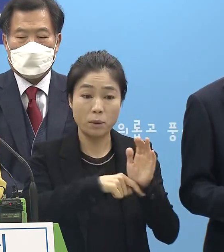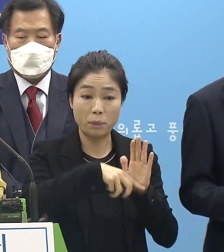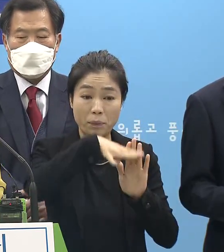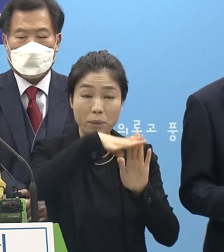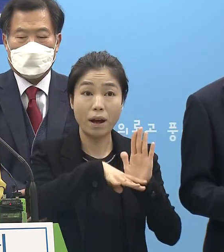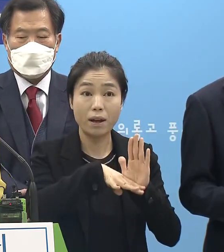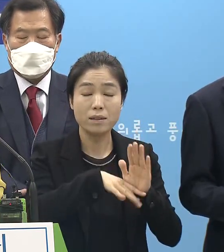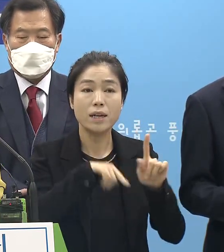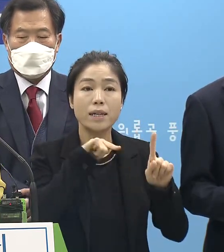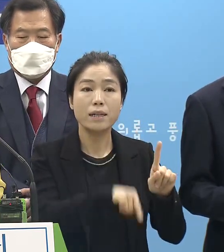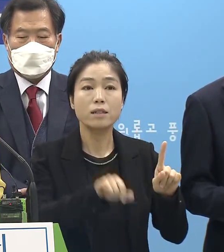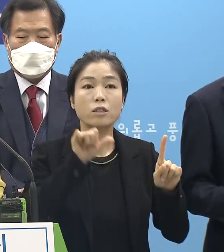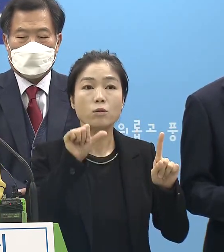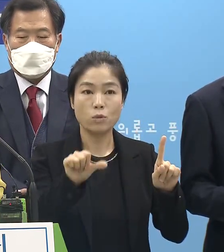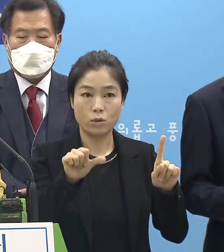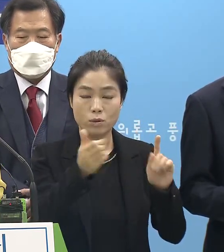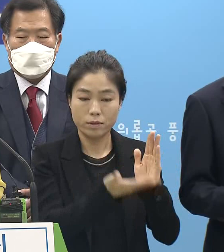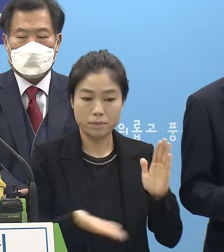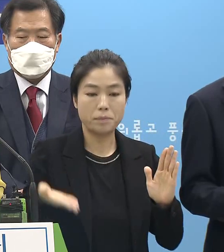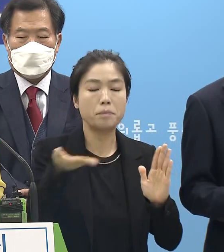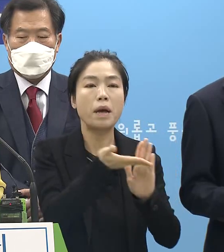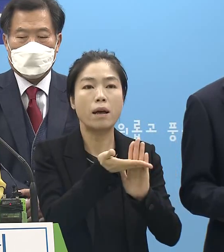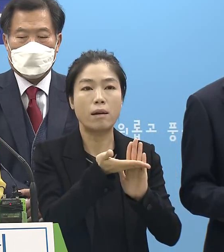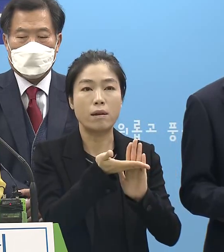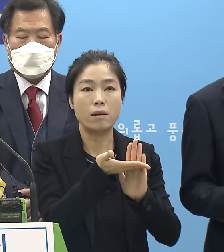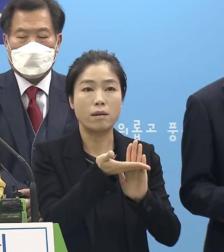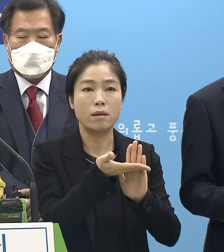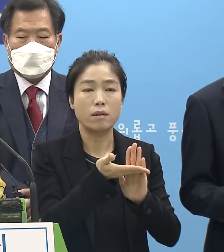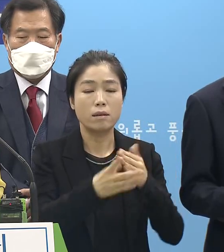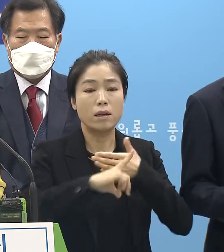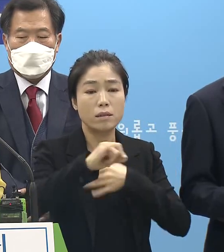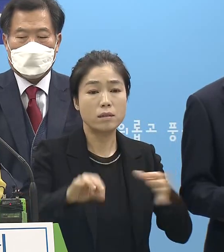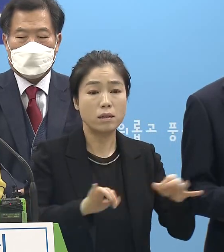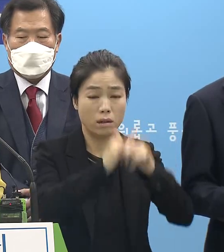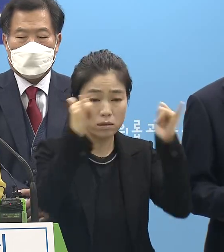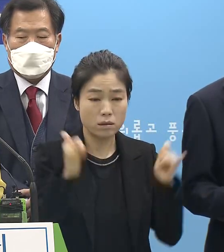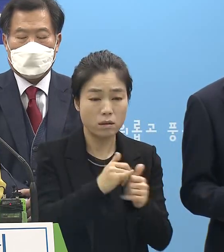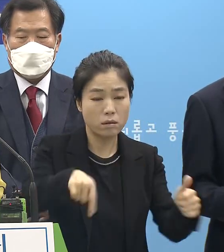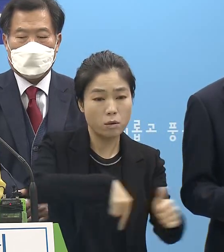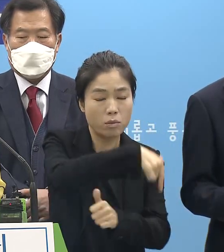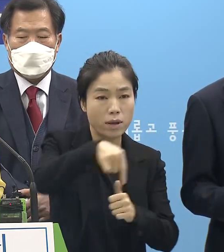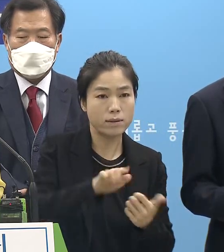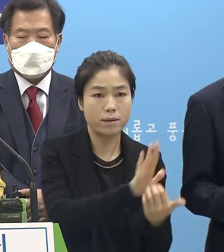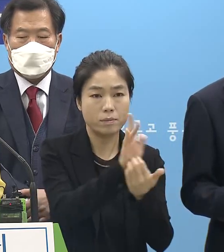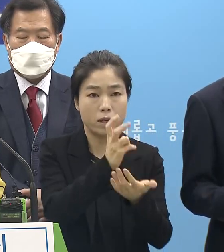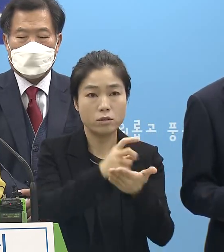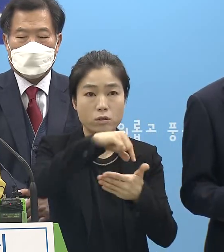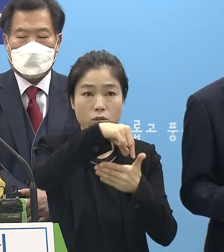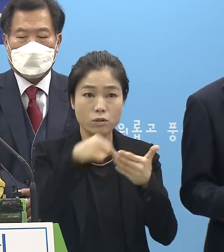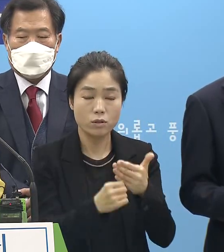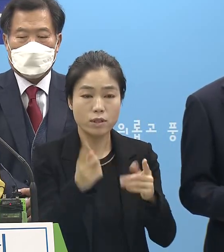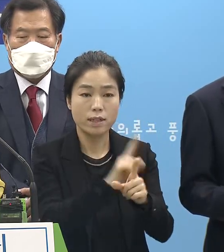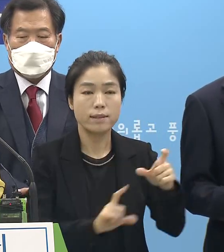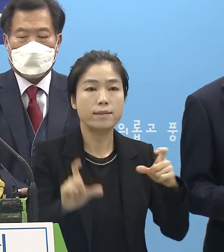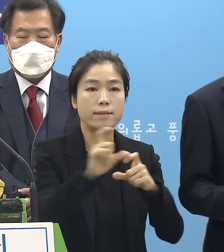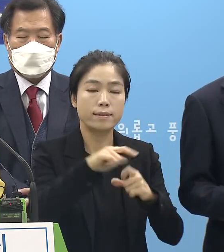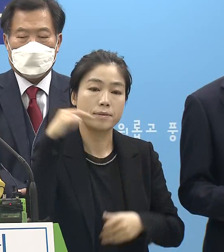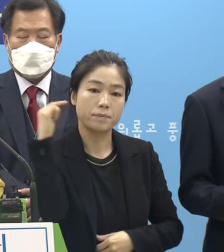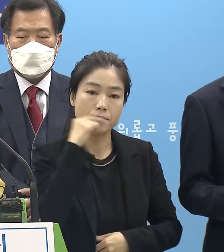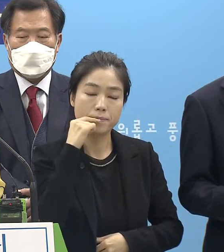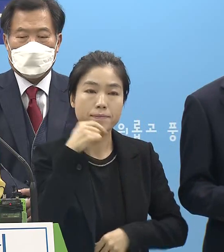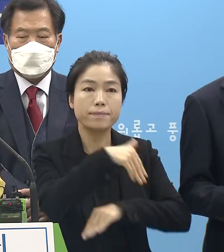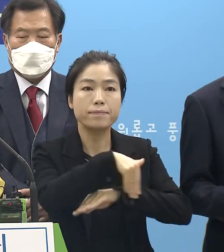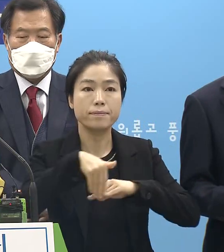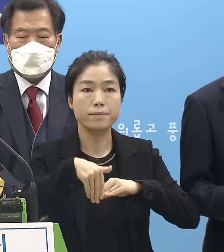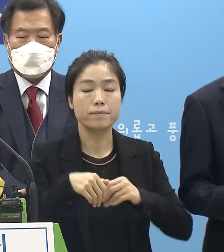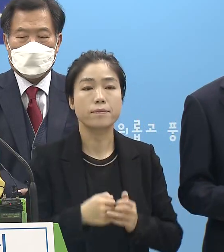단계를 1.5단계로 격상하고 지역사회 전반에 대한 방역수칙을 한층 더